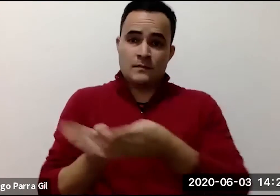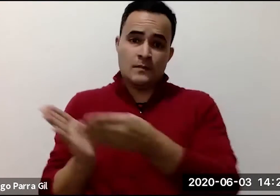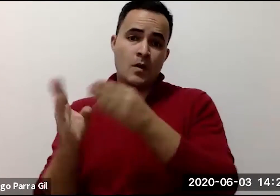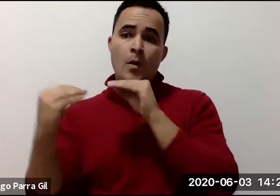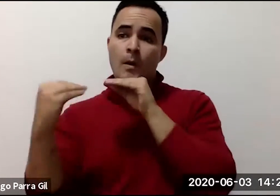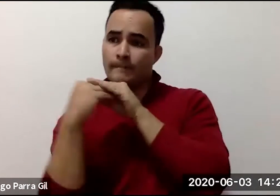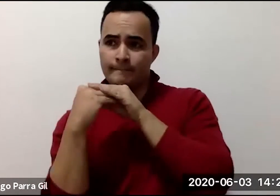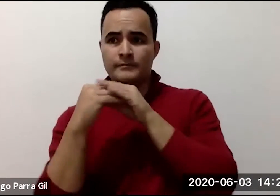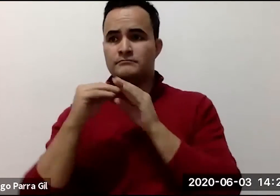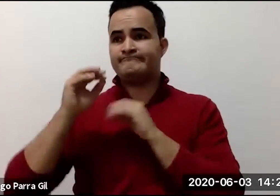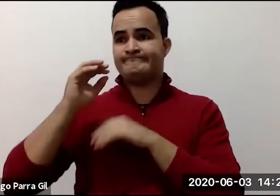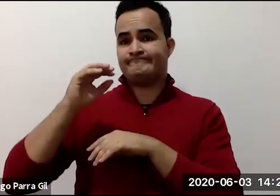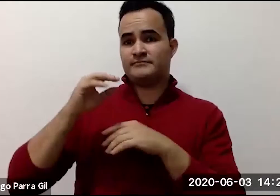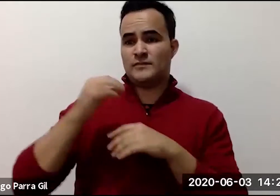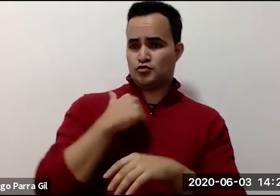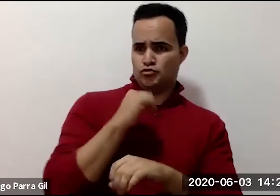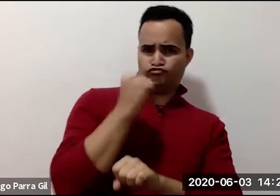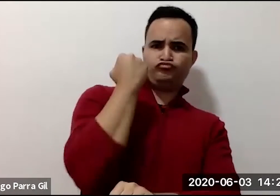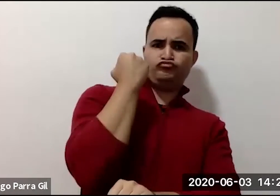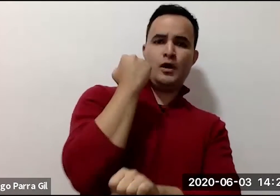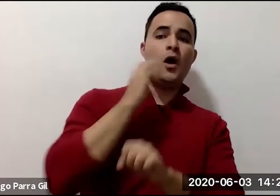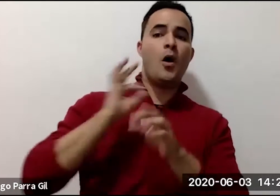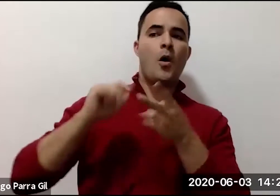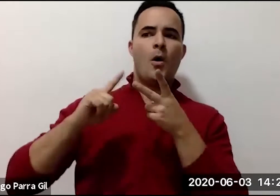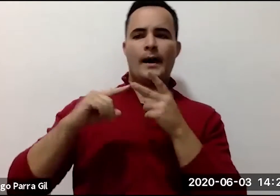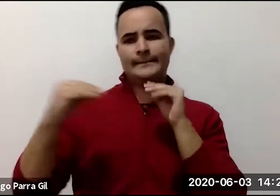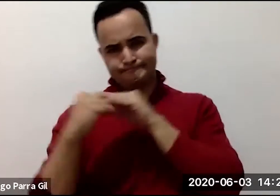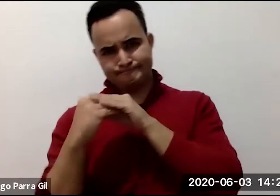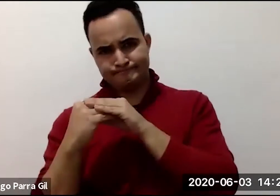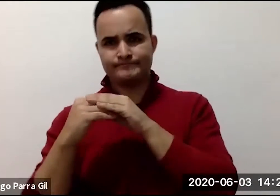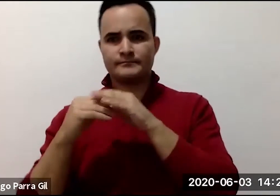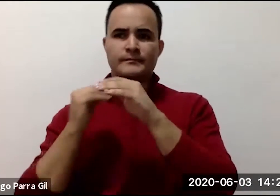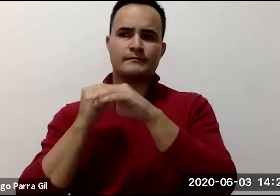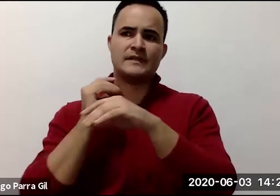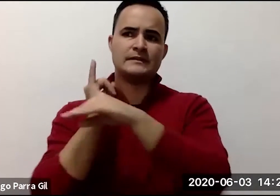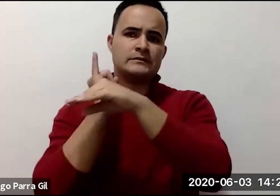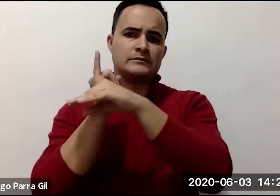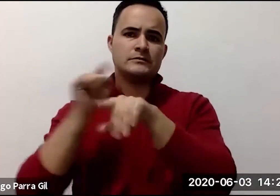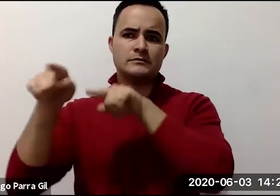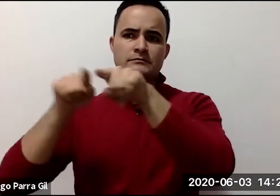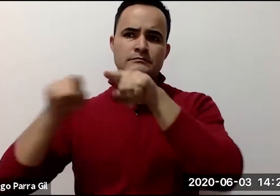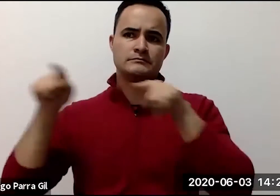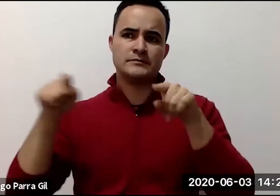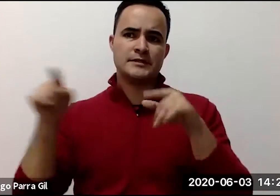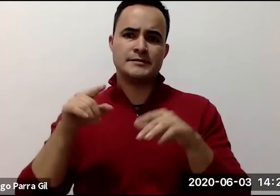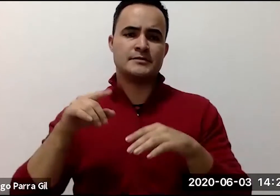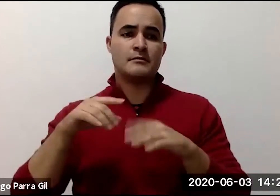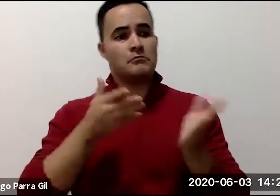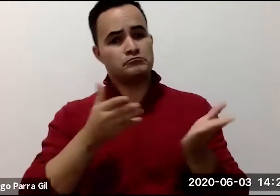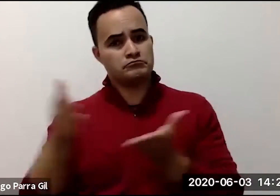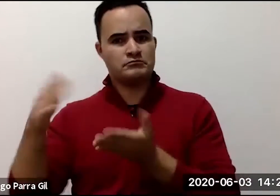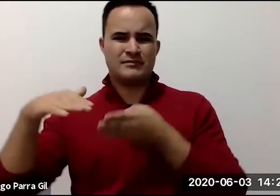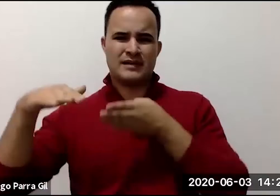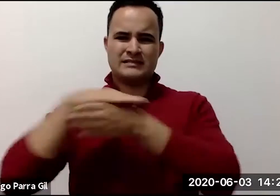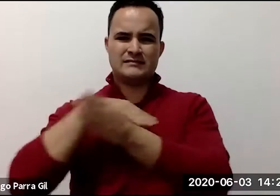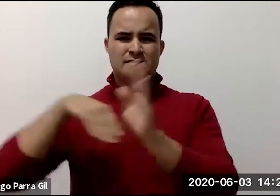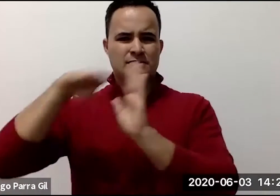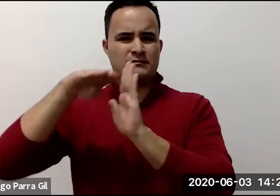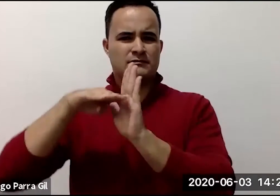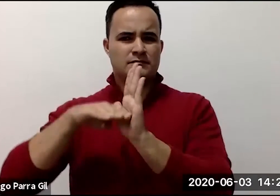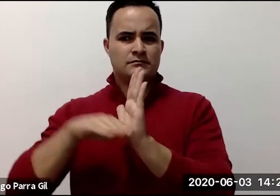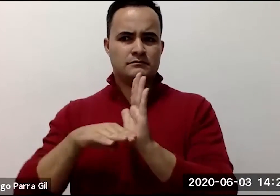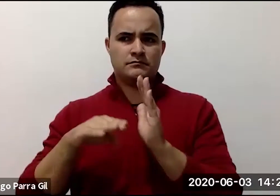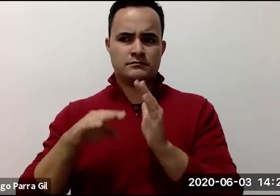porque pues muchas instituciones no tienen estas políticas de accesibilidad, sobre todo en las